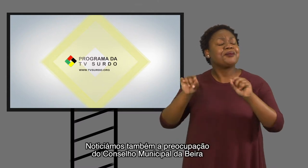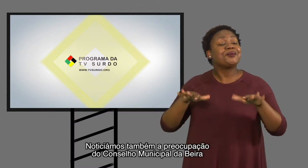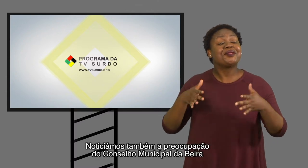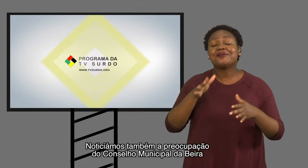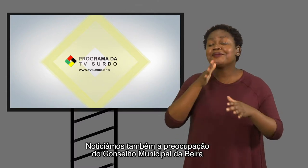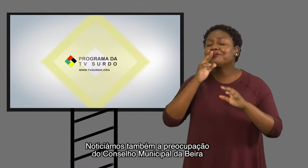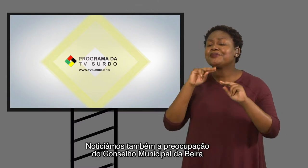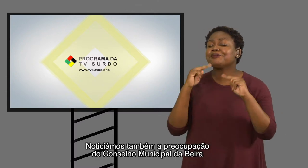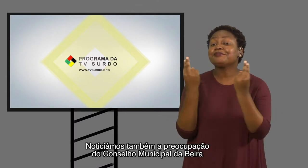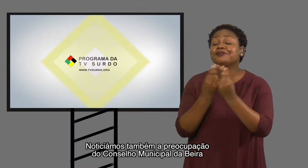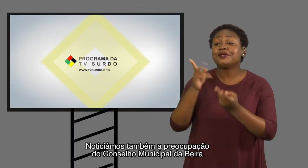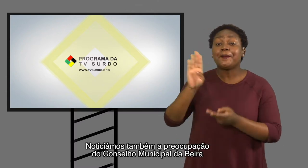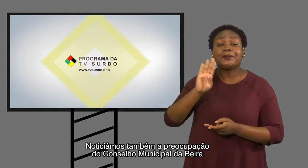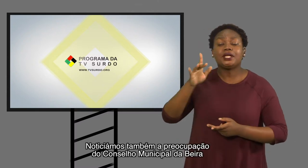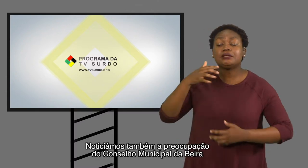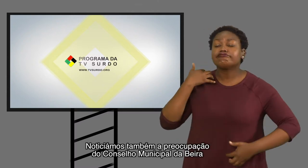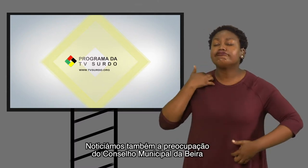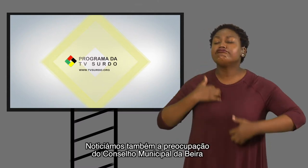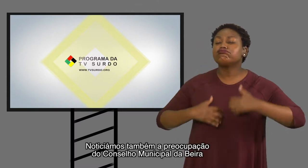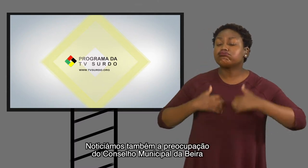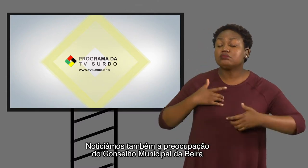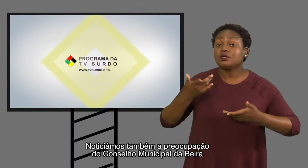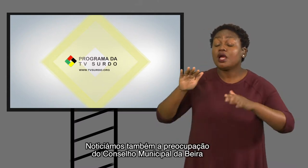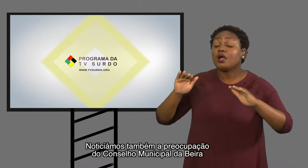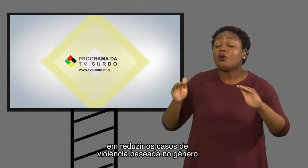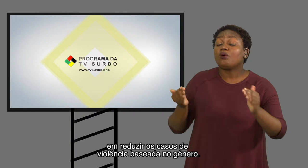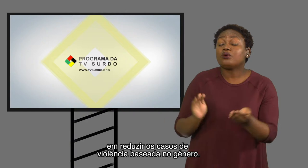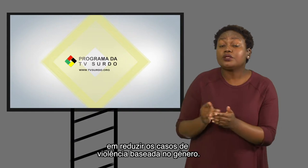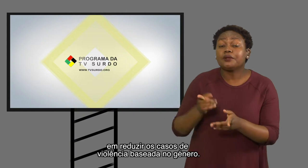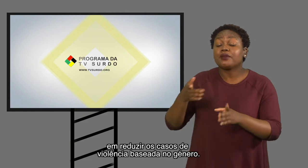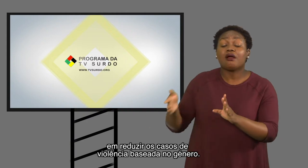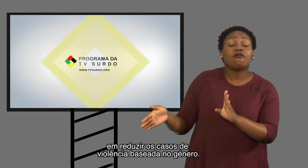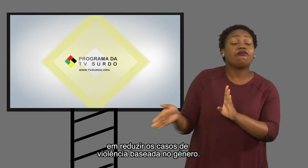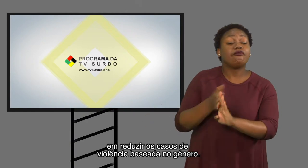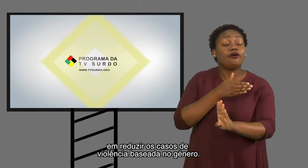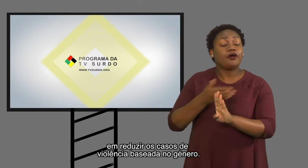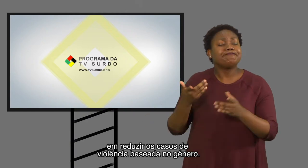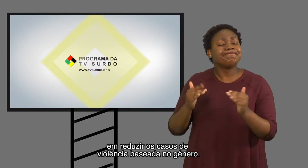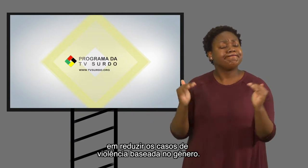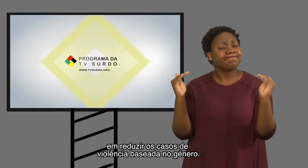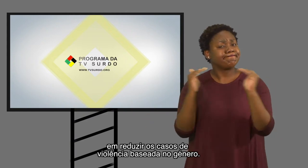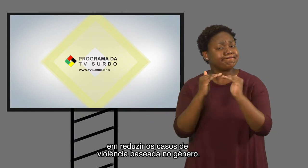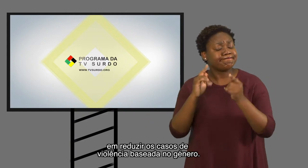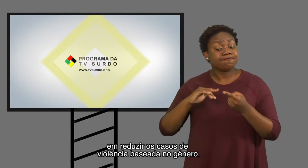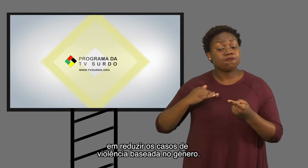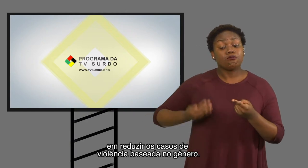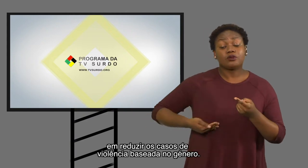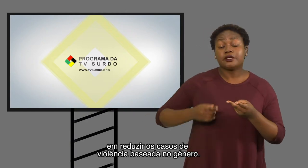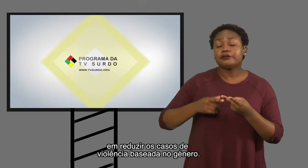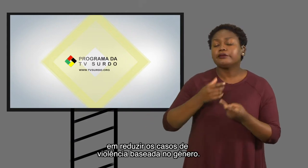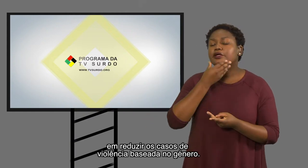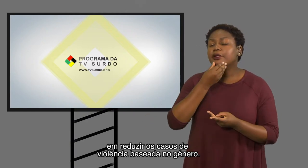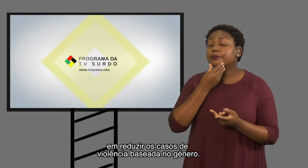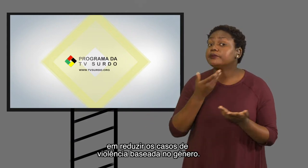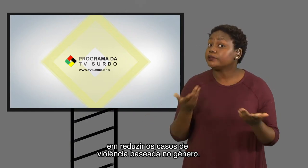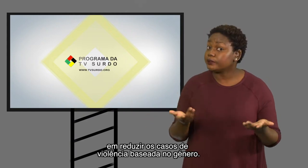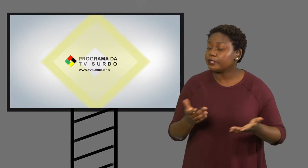Noticiamos também a preocupação do Conselho Municipal da Beira em reduzir os casos de violência baseada no